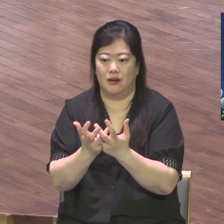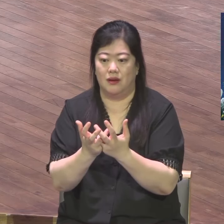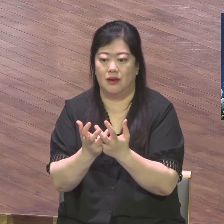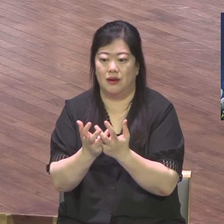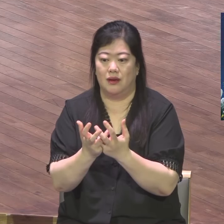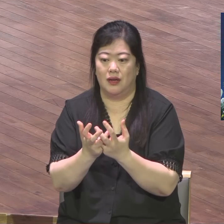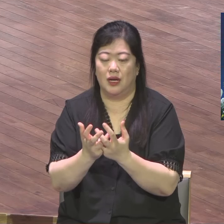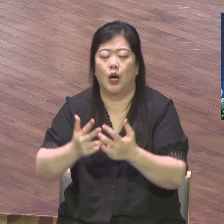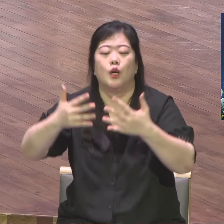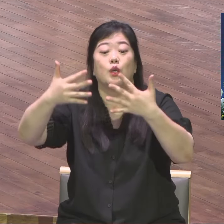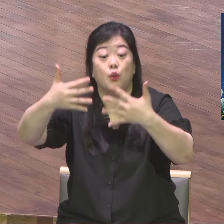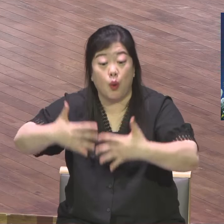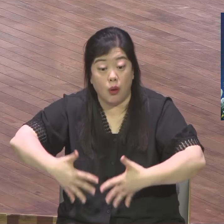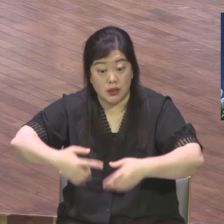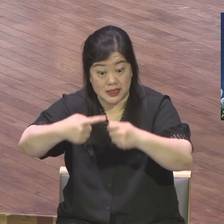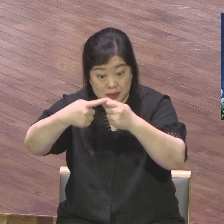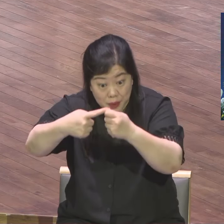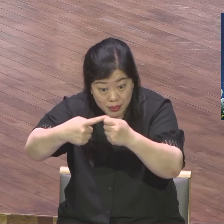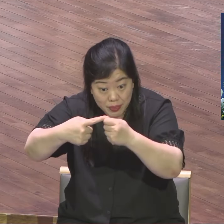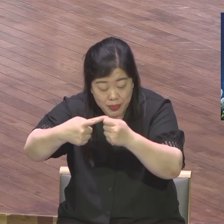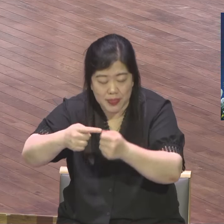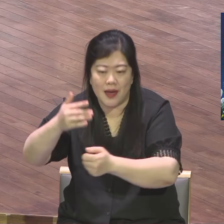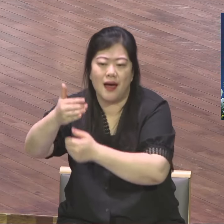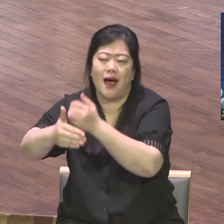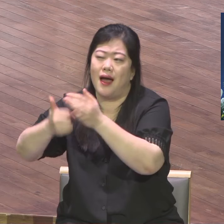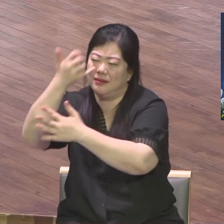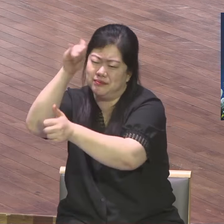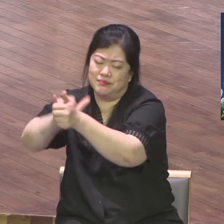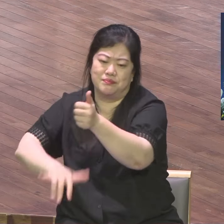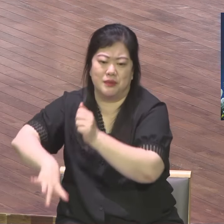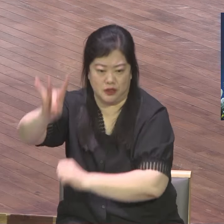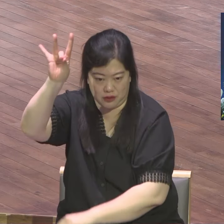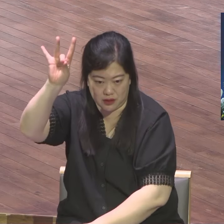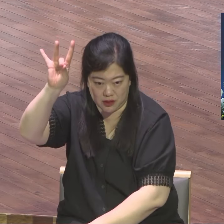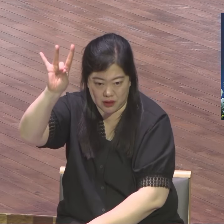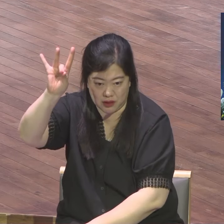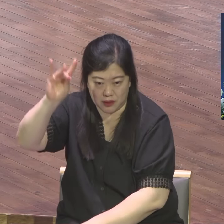공경해봐라. 내가 너 필요를 주나 안 주나.